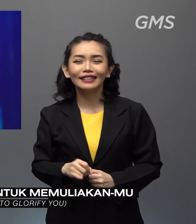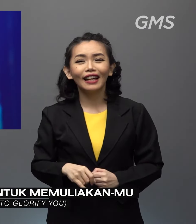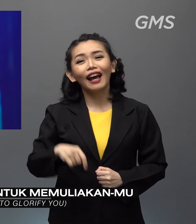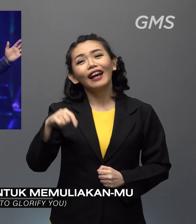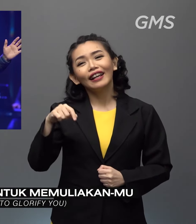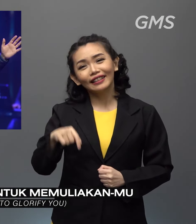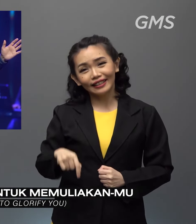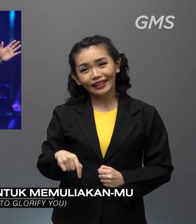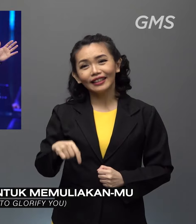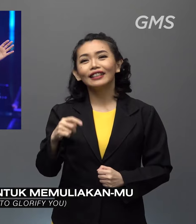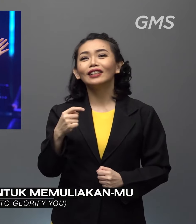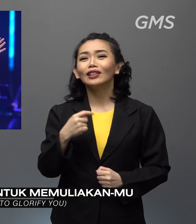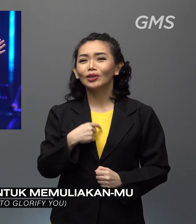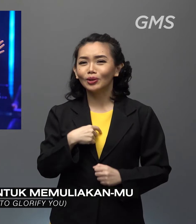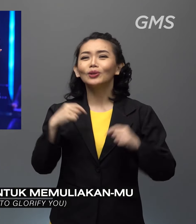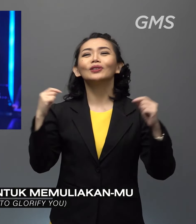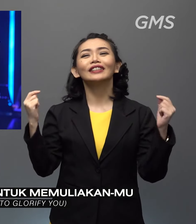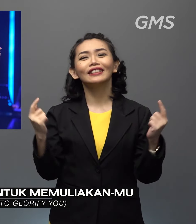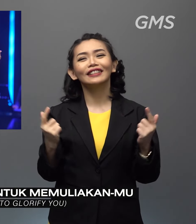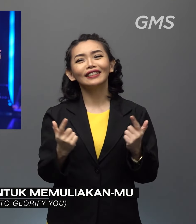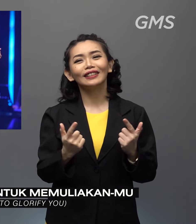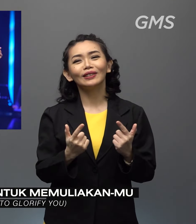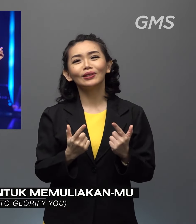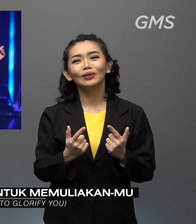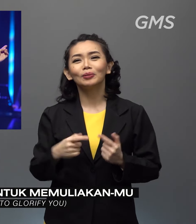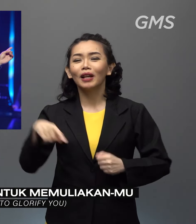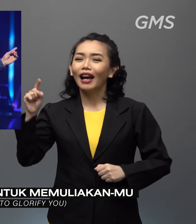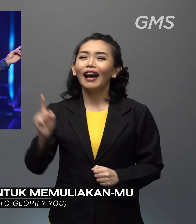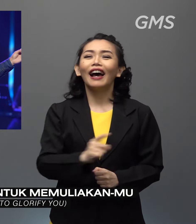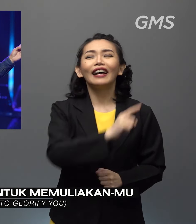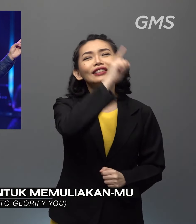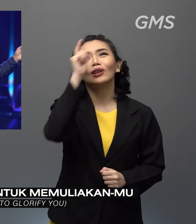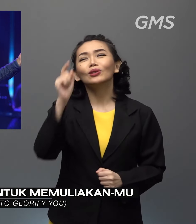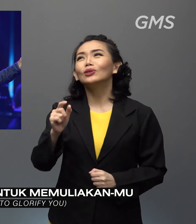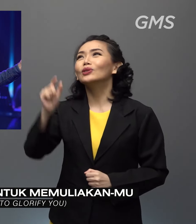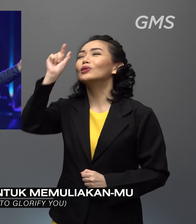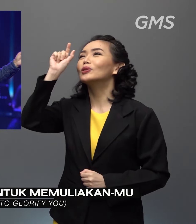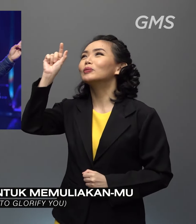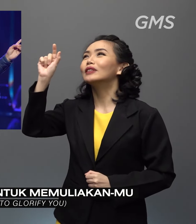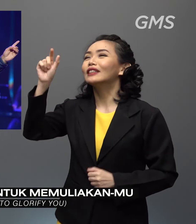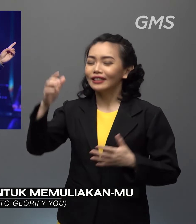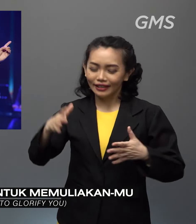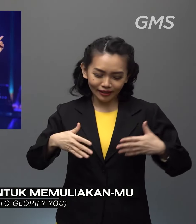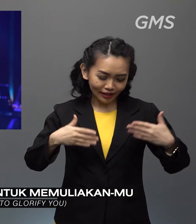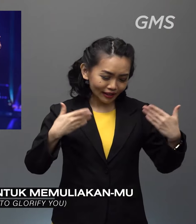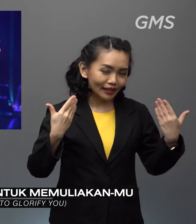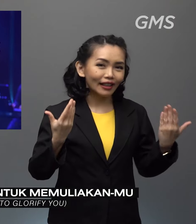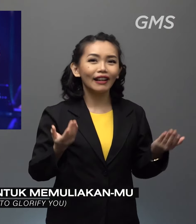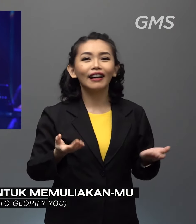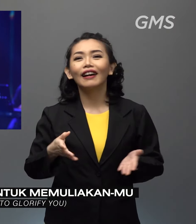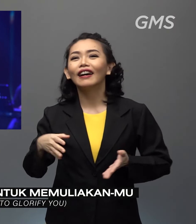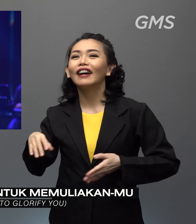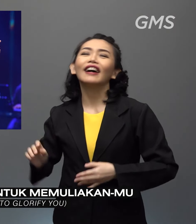indah. Kini ku hidup hanya untuk